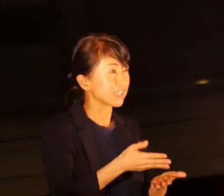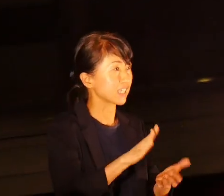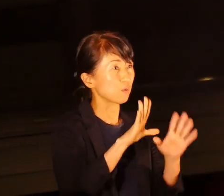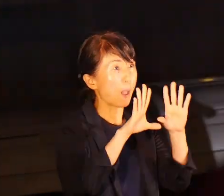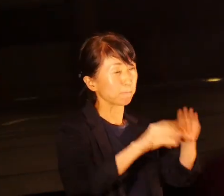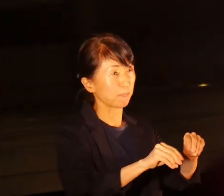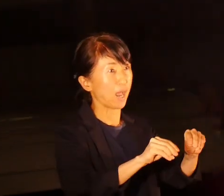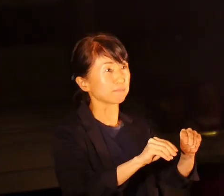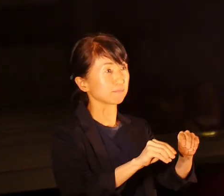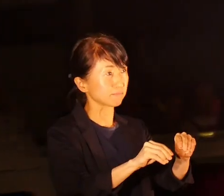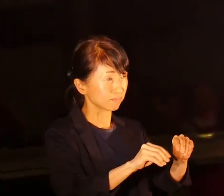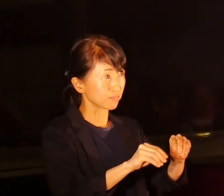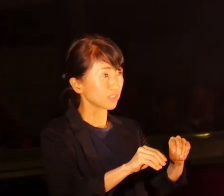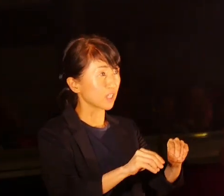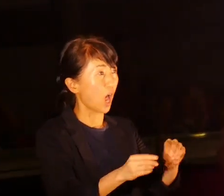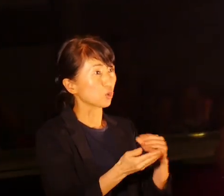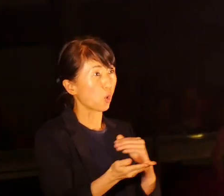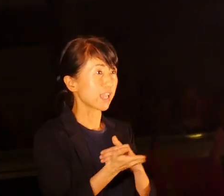止、どうですか。